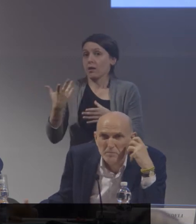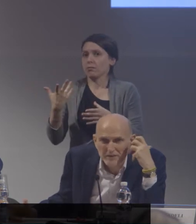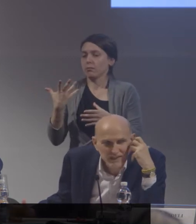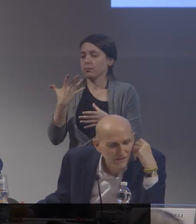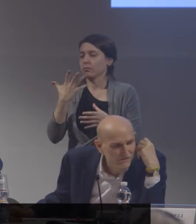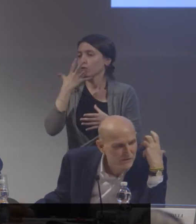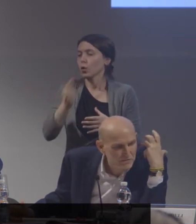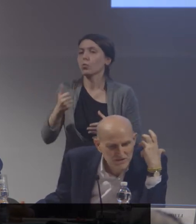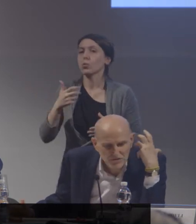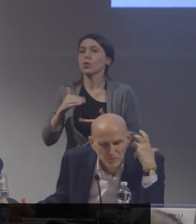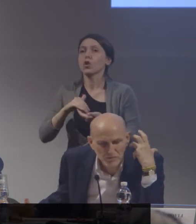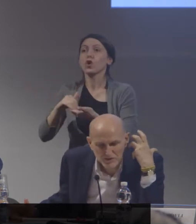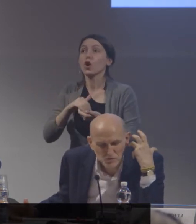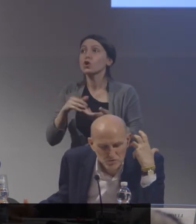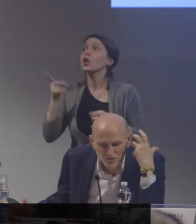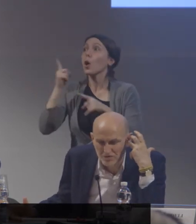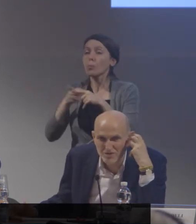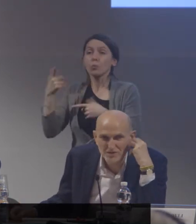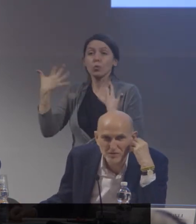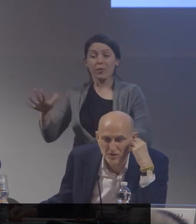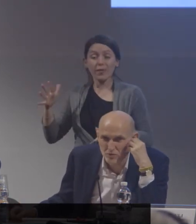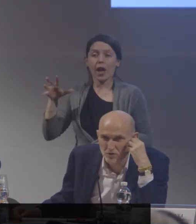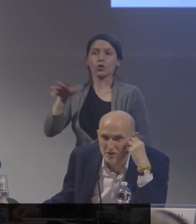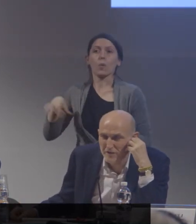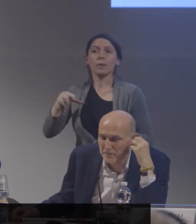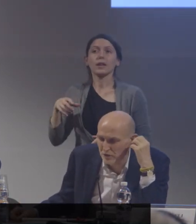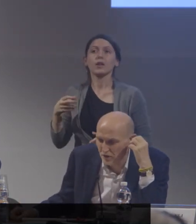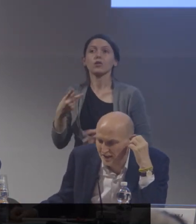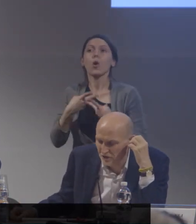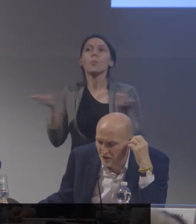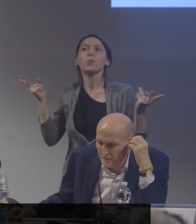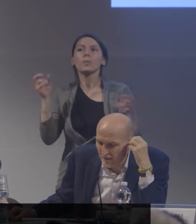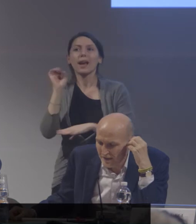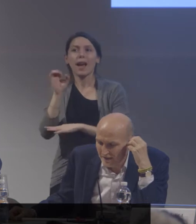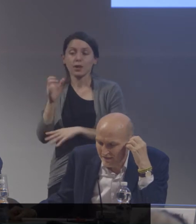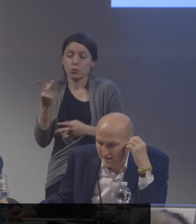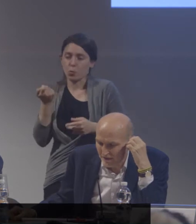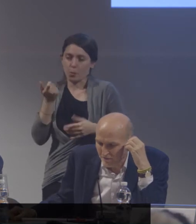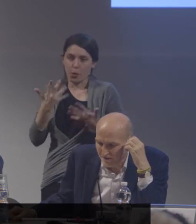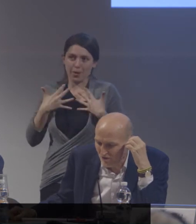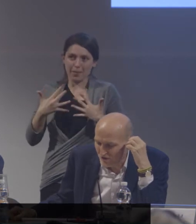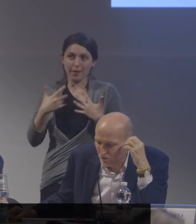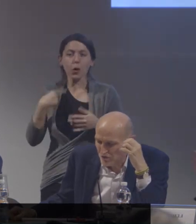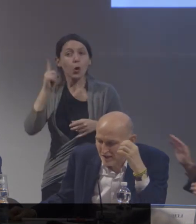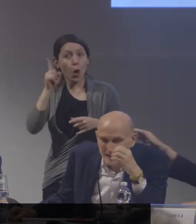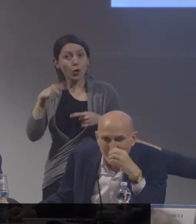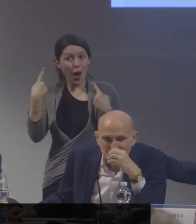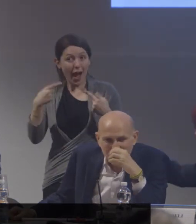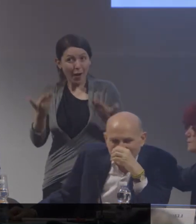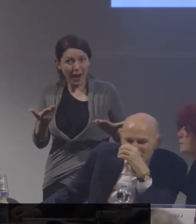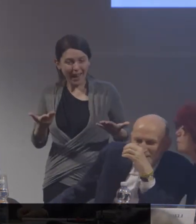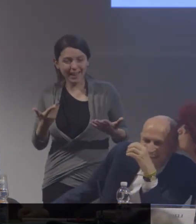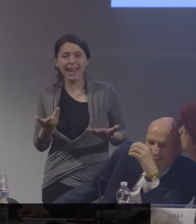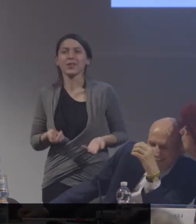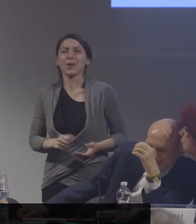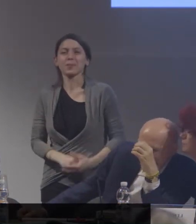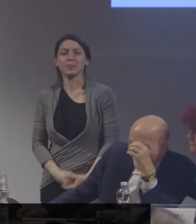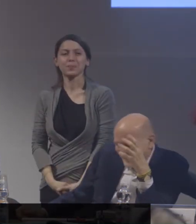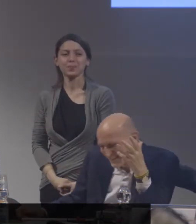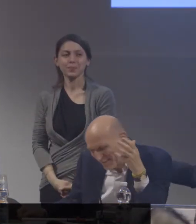che mi spaventa, fare il ministro della pubblica istruzione, non so se qualcuno oggi avrebbe il coraggio. di farlo, il ministro dell'istruzione, ma anche,